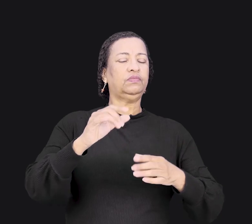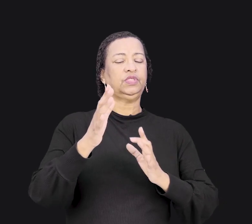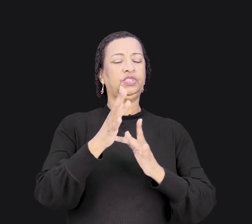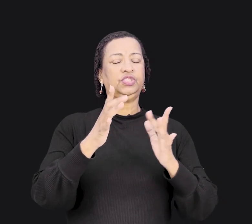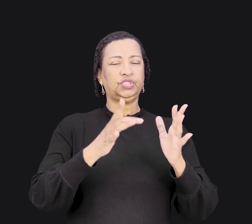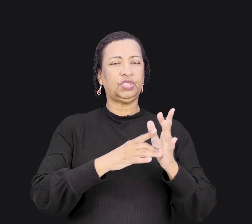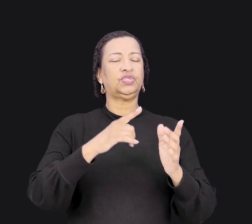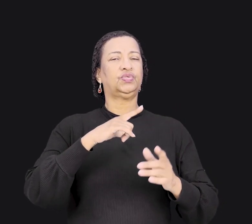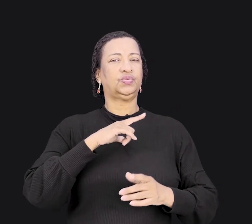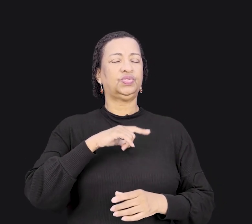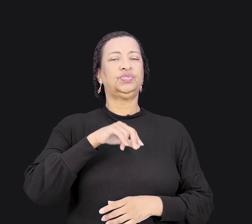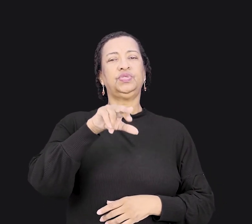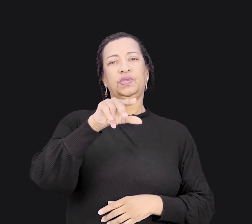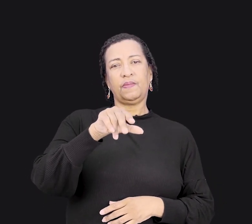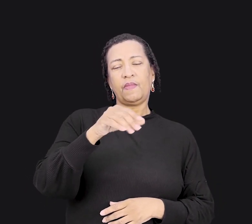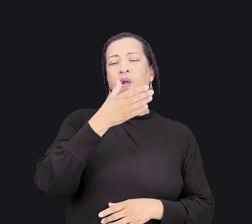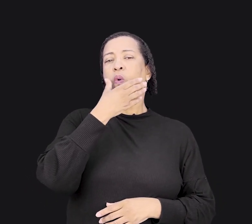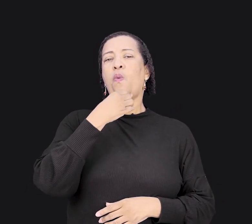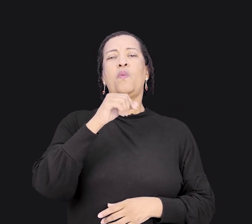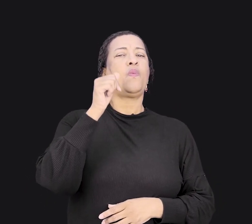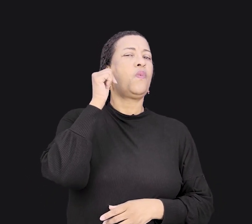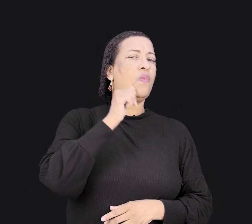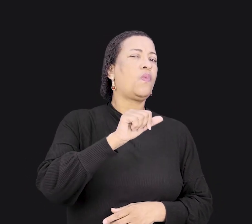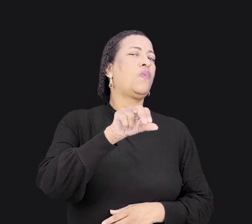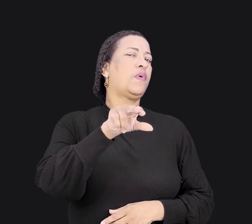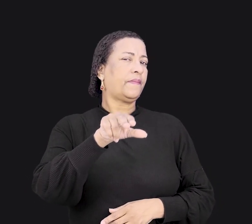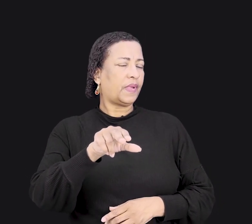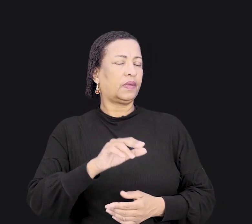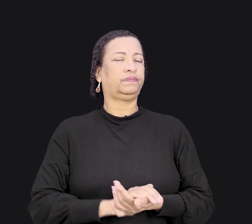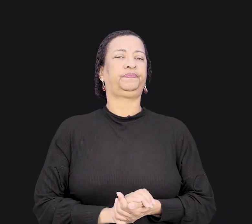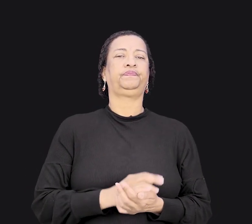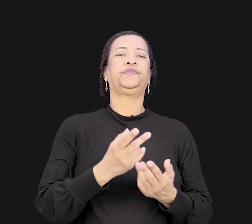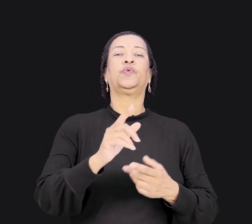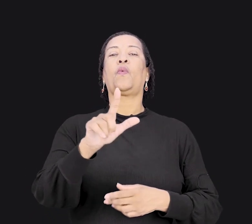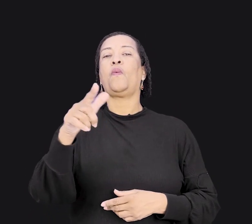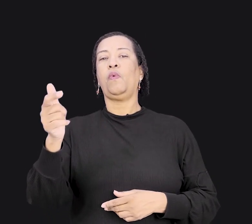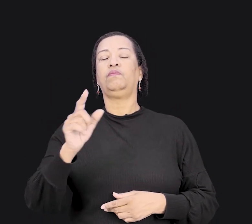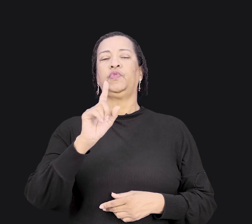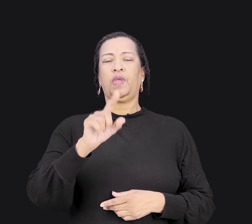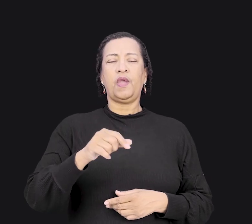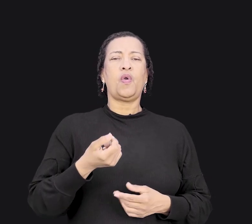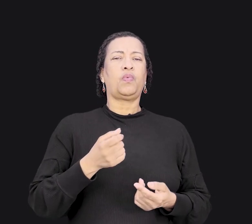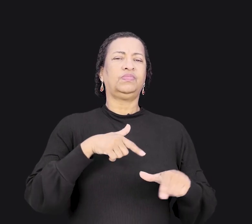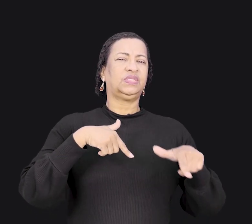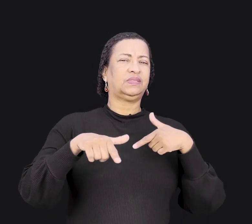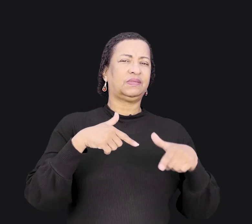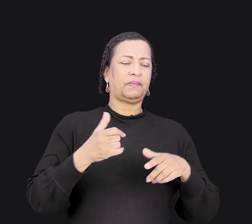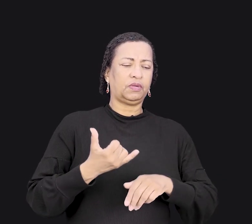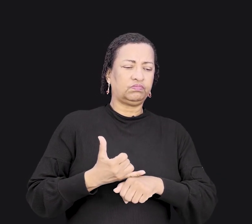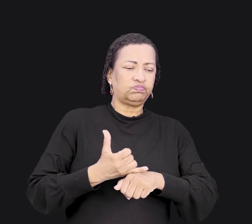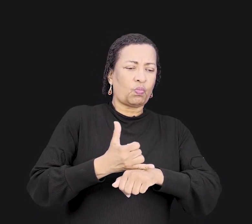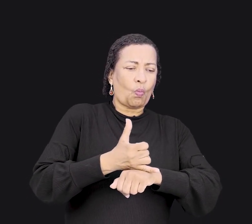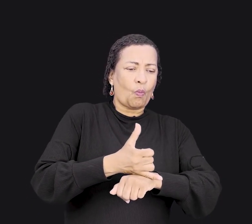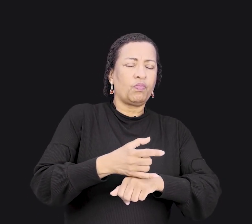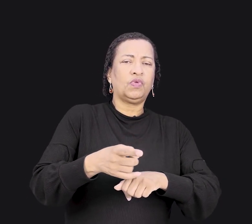e irmãs como qualquer outro. Não é este o carpinteiro filho de Maria e irmão de Tiago, José, Judas e